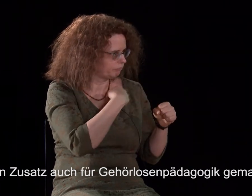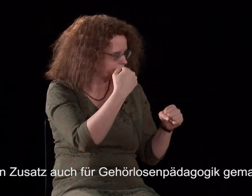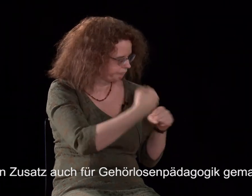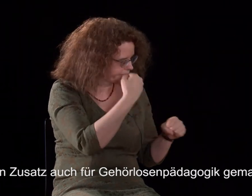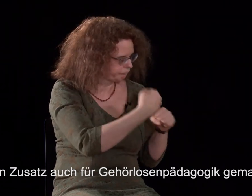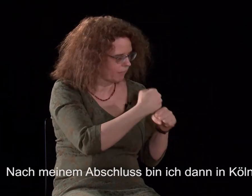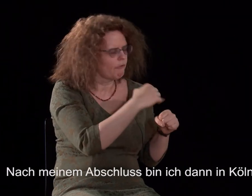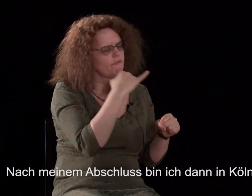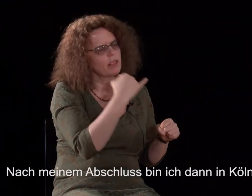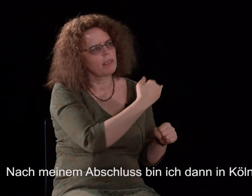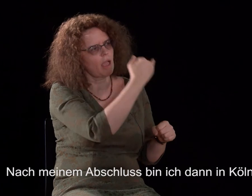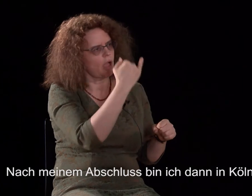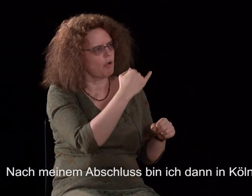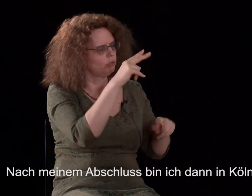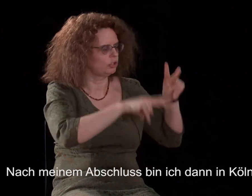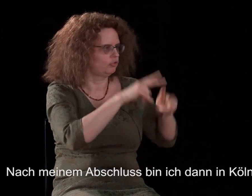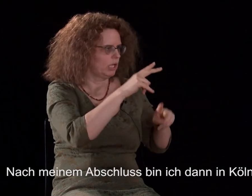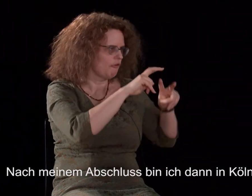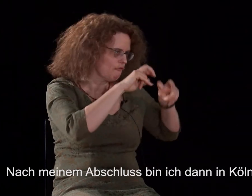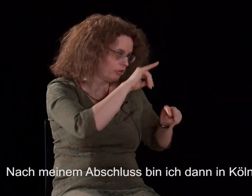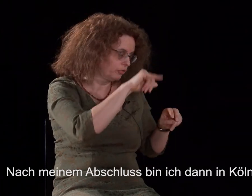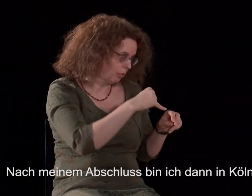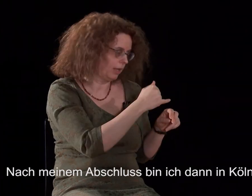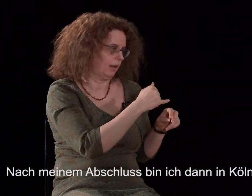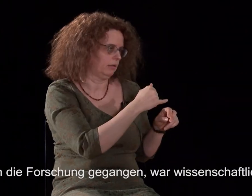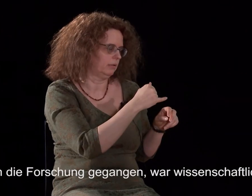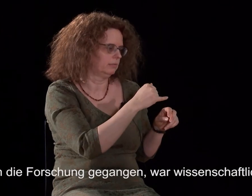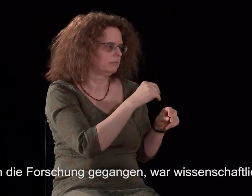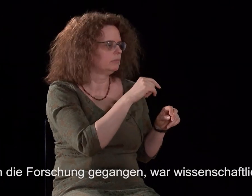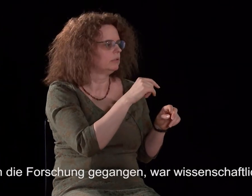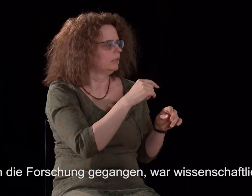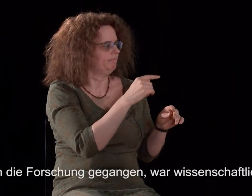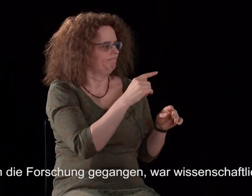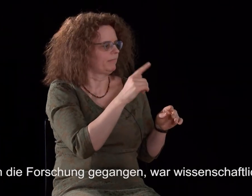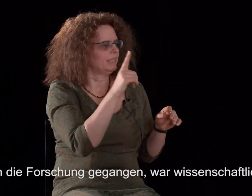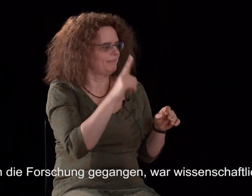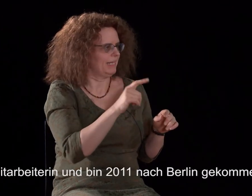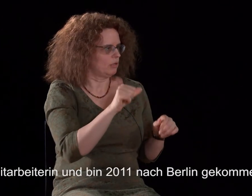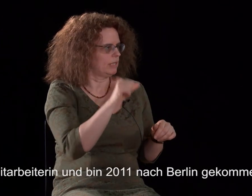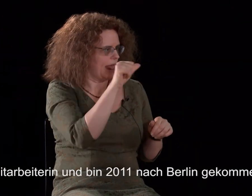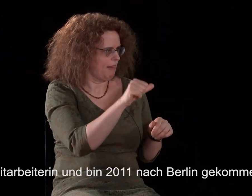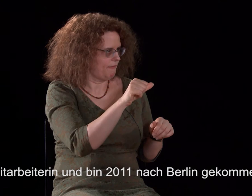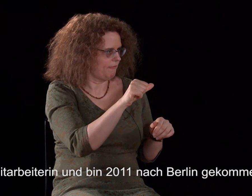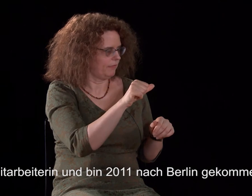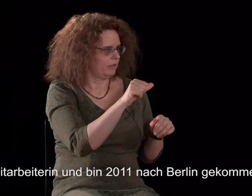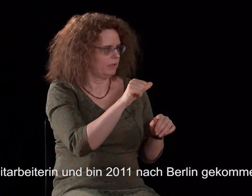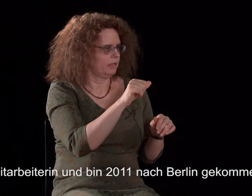Nach meinem Abschluss bin ich dann dort in die Forschung gegangen in Köln, war wissenschaftliche Mitarbeiterin und bin